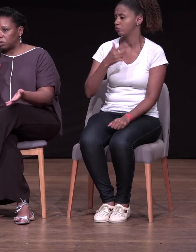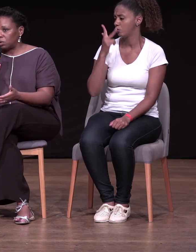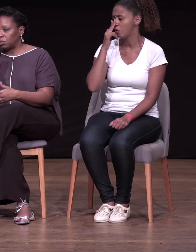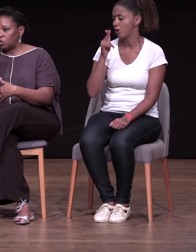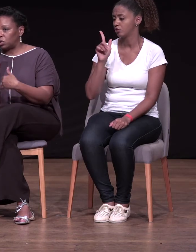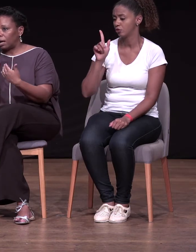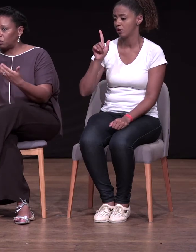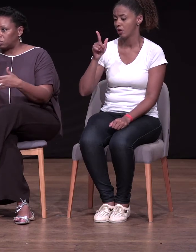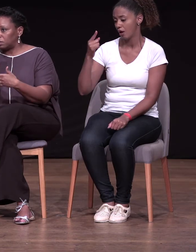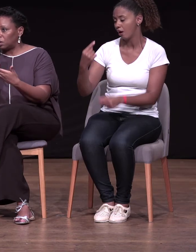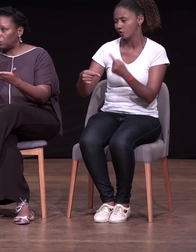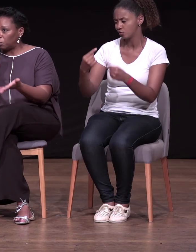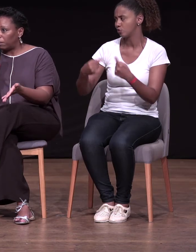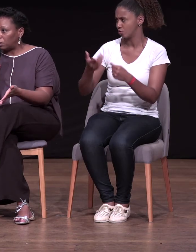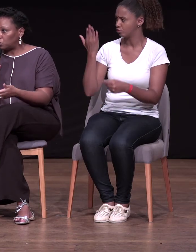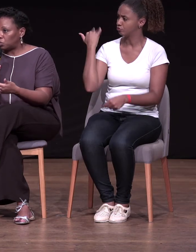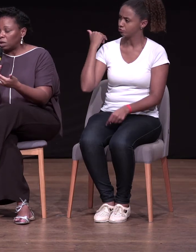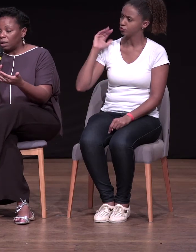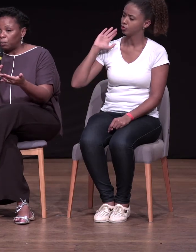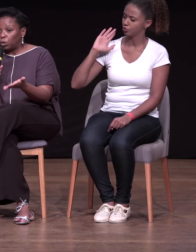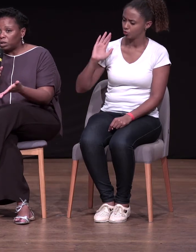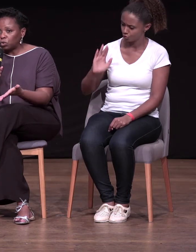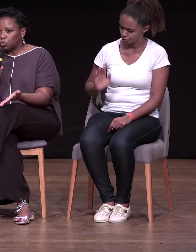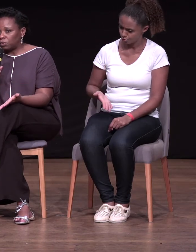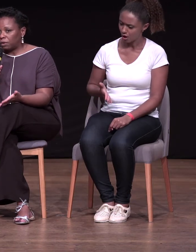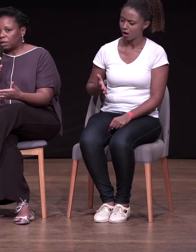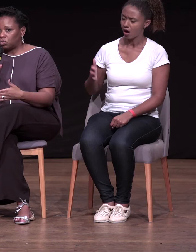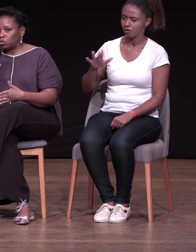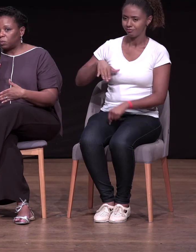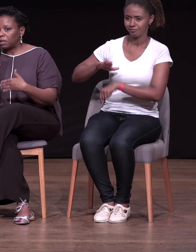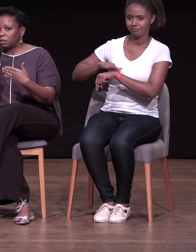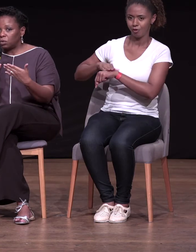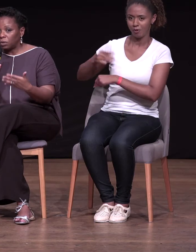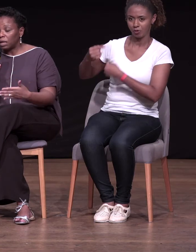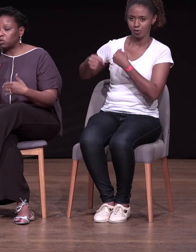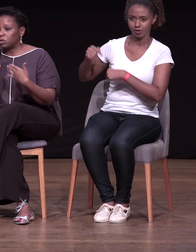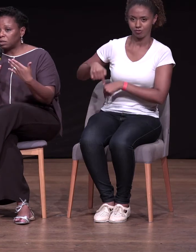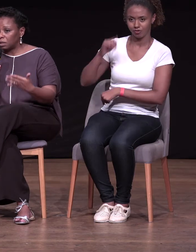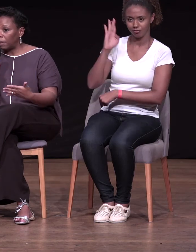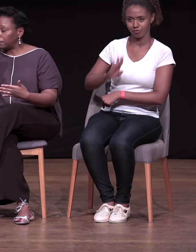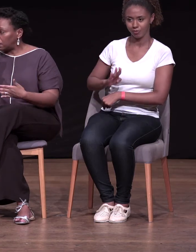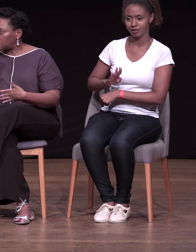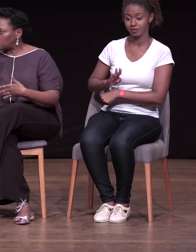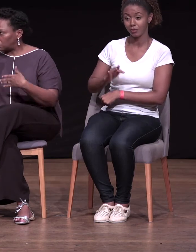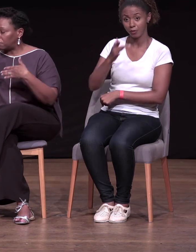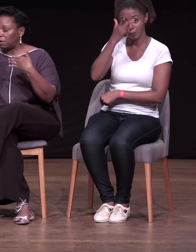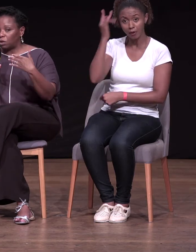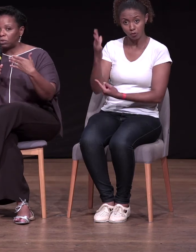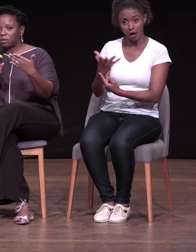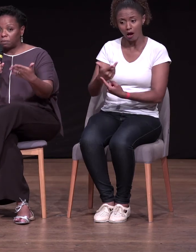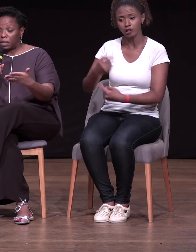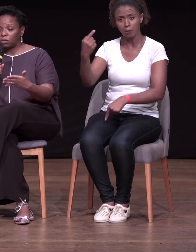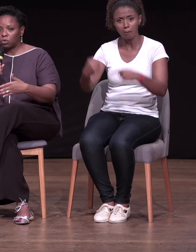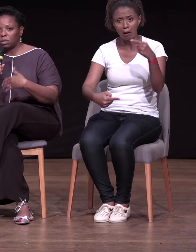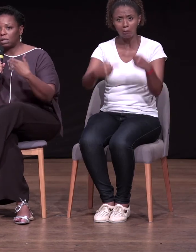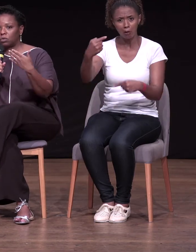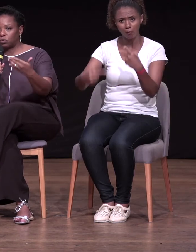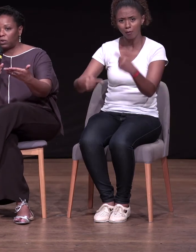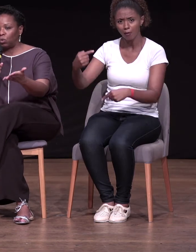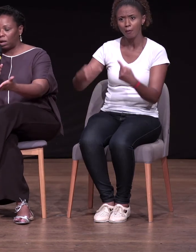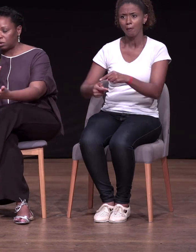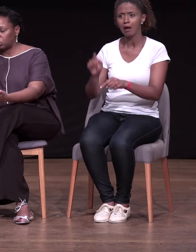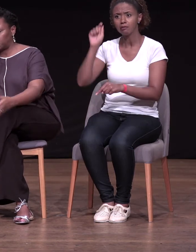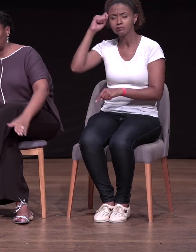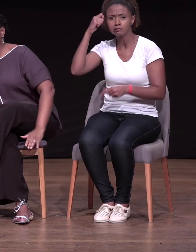é uma discussão que já aconteceu em momentos políticos diferentes do Brasil, em que artistas debateram se deveriam, brancos e